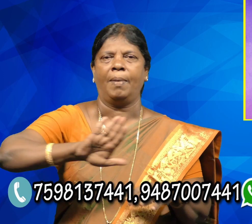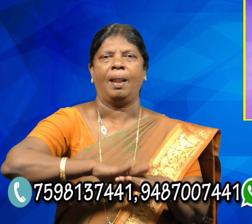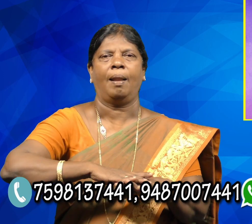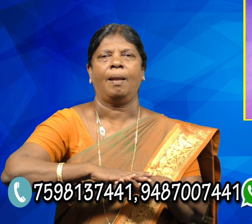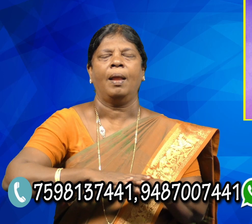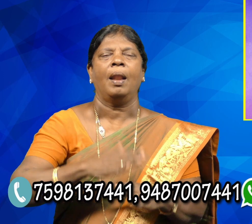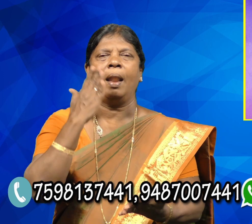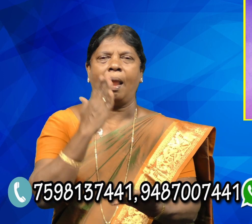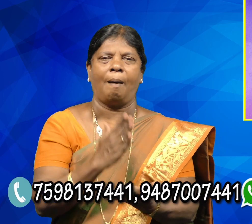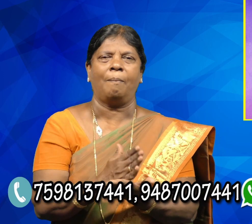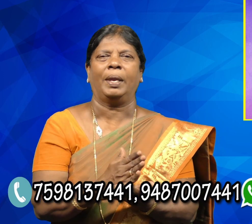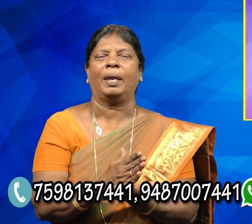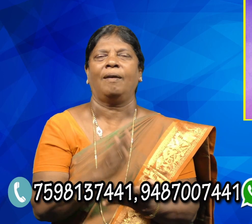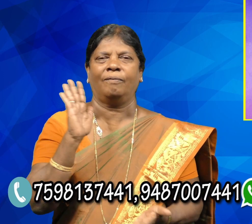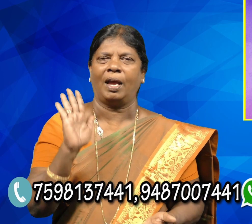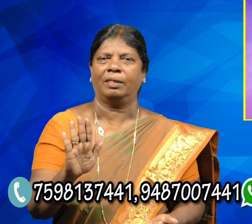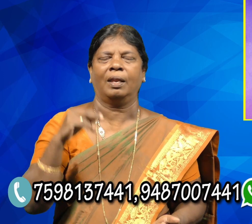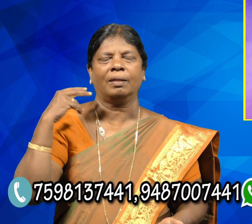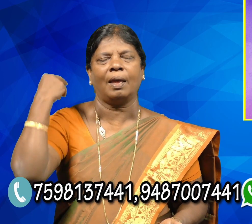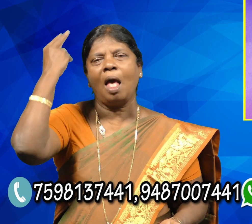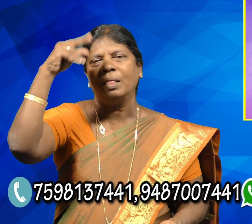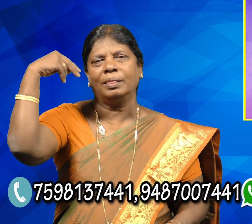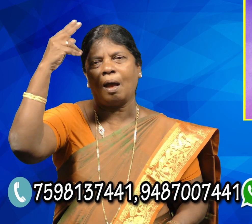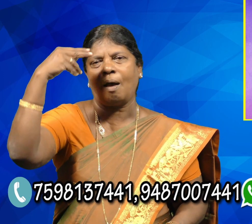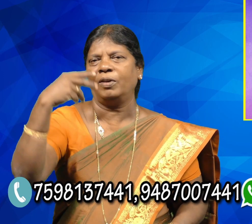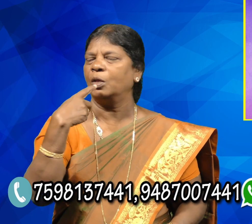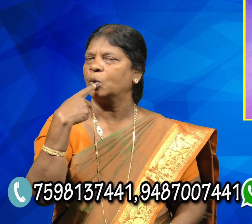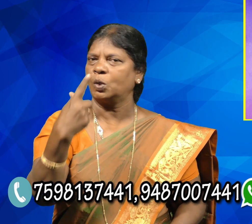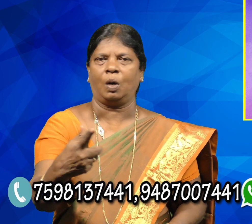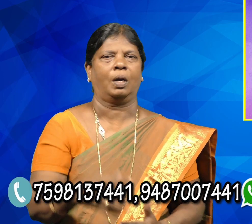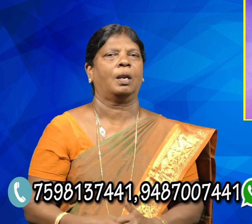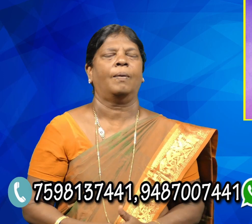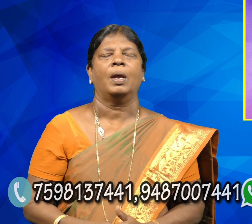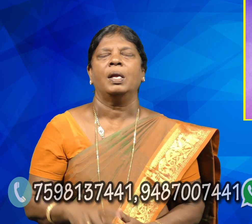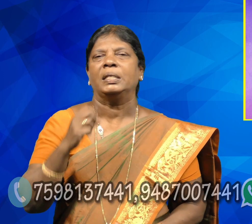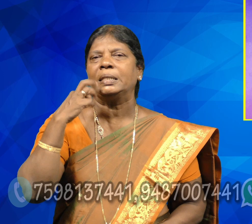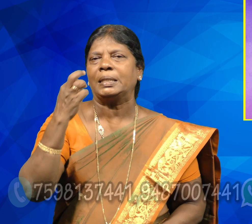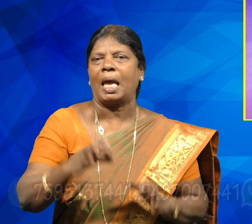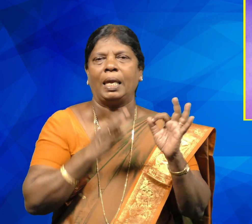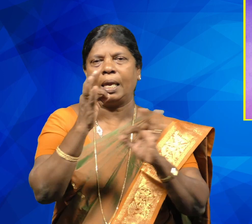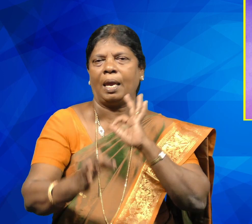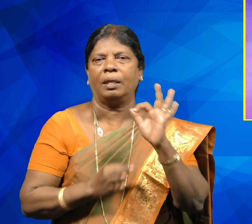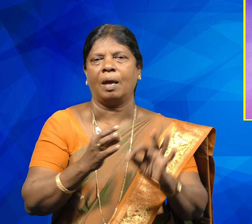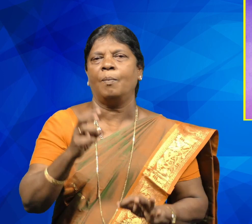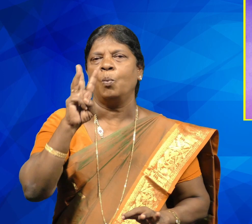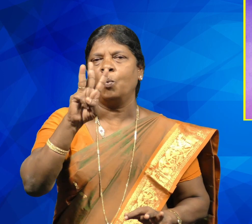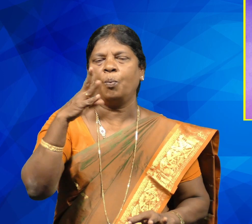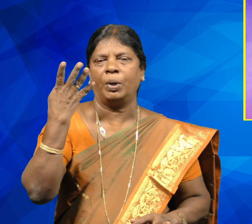கடவுள் மீது அதிகமான நம்பிக்கை பற்றுகொண்ட ஒரு பக்தர் நிவிதமாக சொல்கிறார். சங்கீத